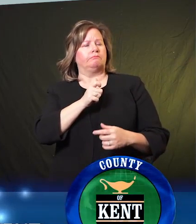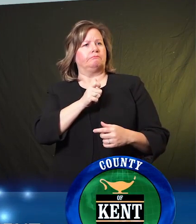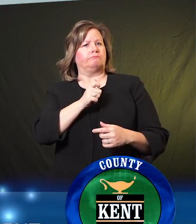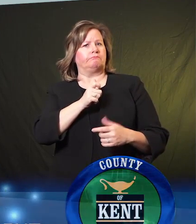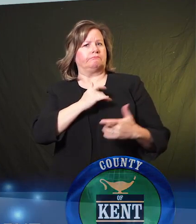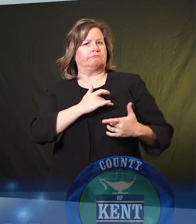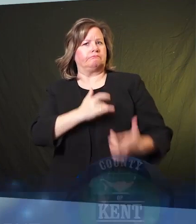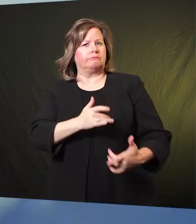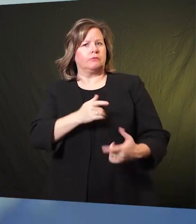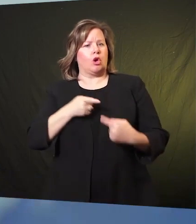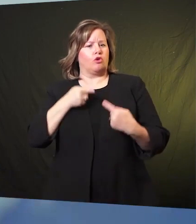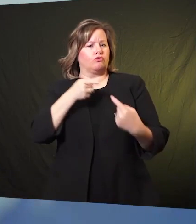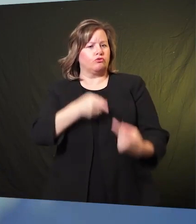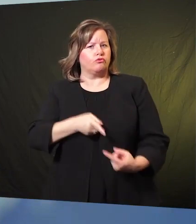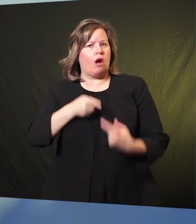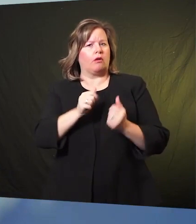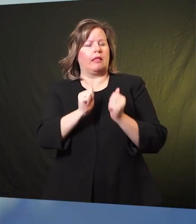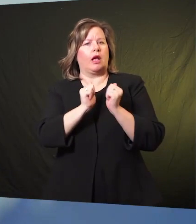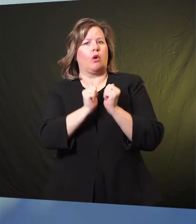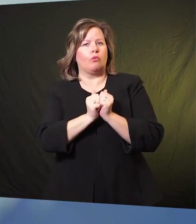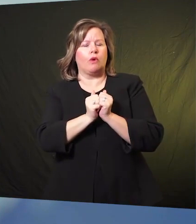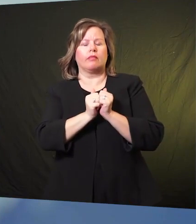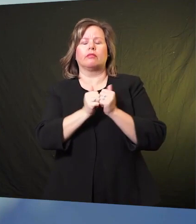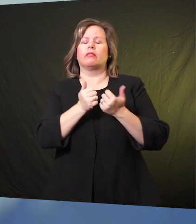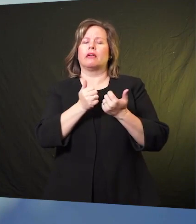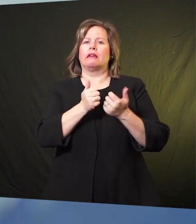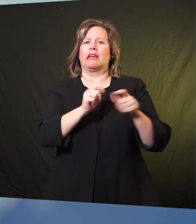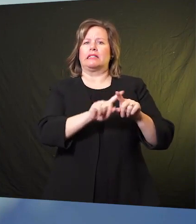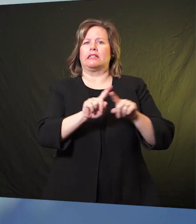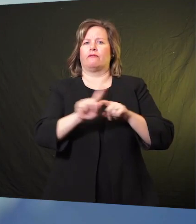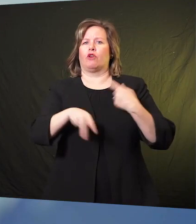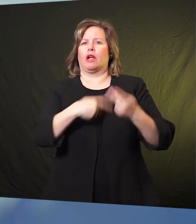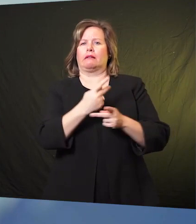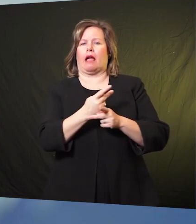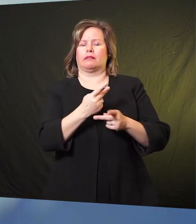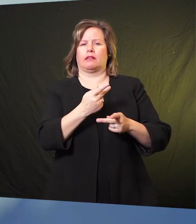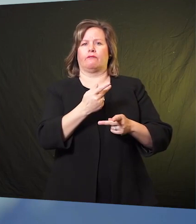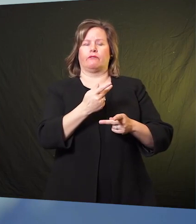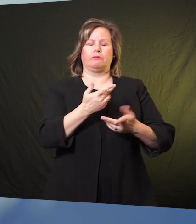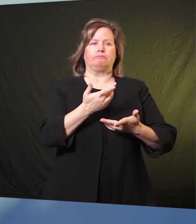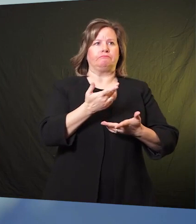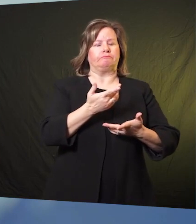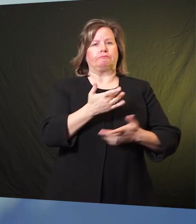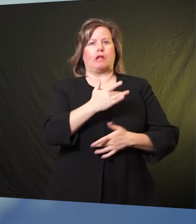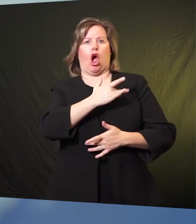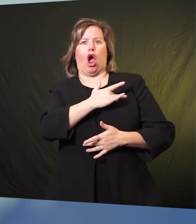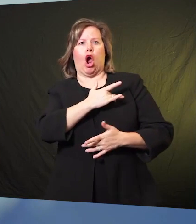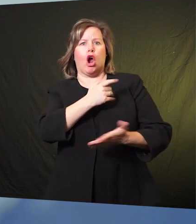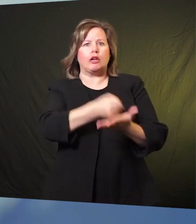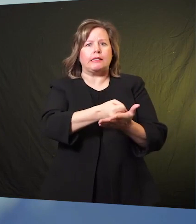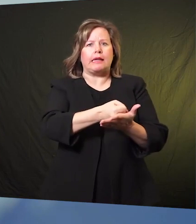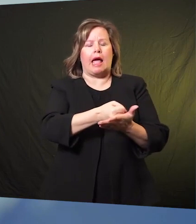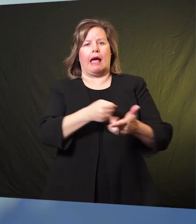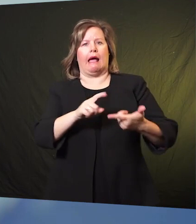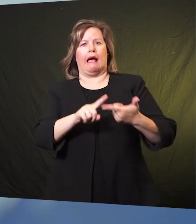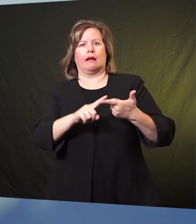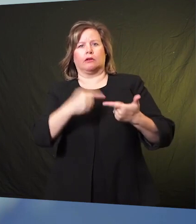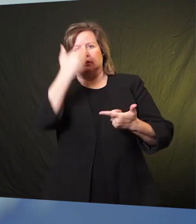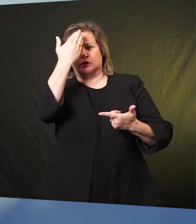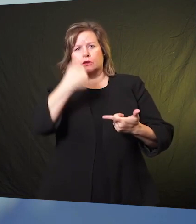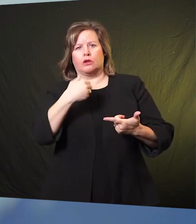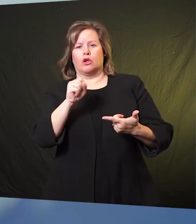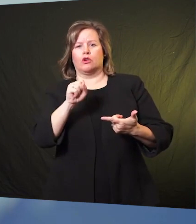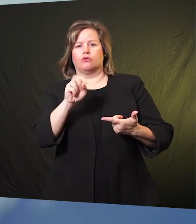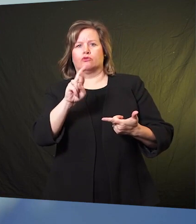accidente cerebrovascular que están esperando demasiado tiempo para pedir ayuda y lo que estamos escuchando es que la